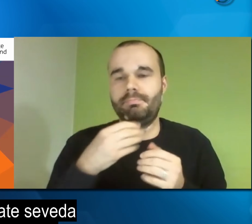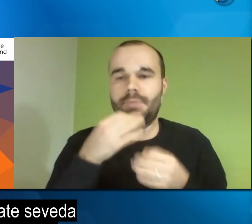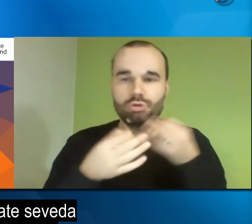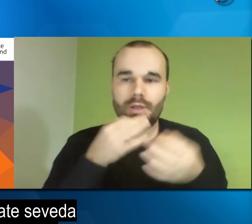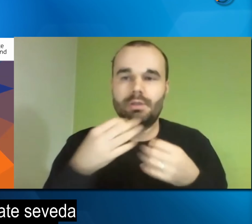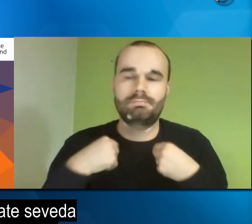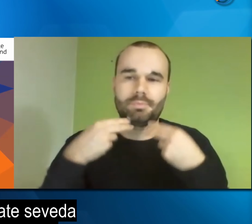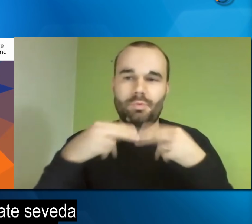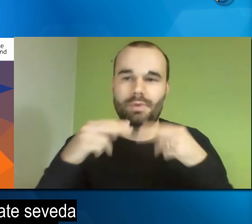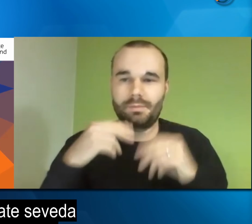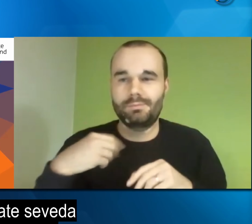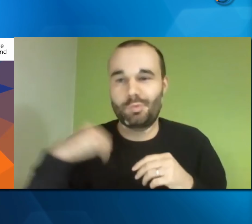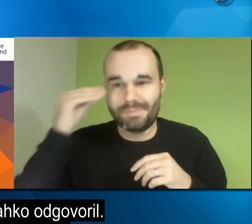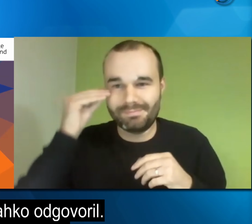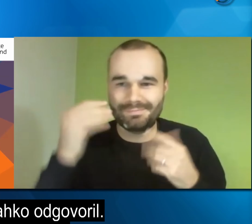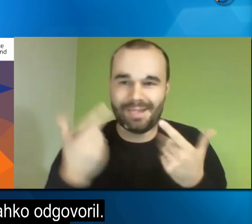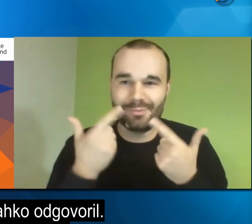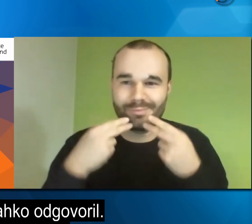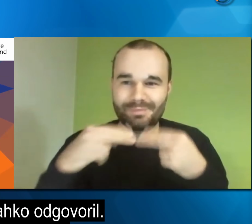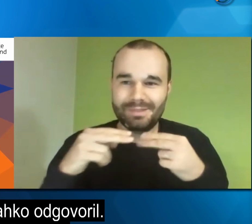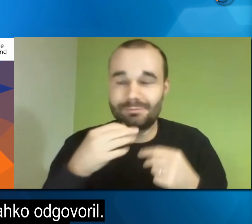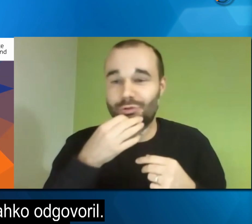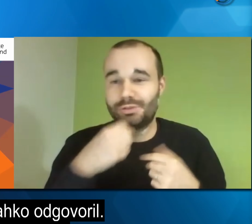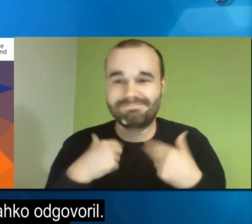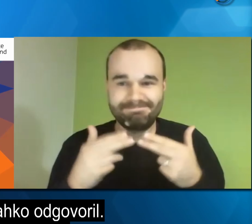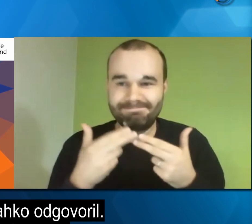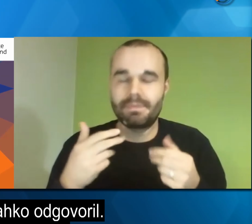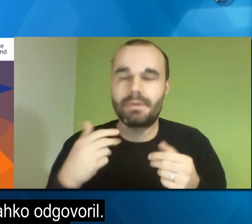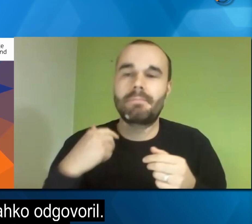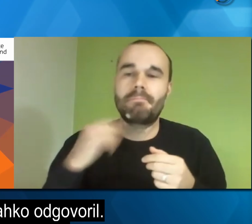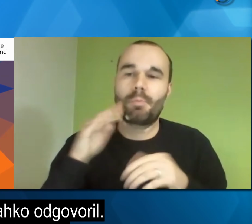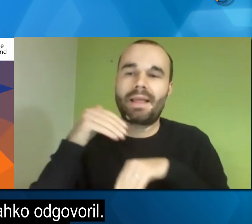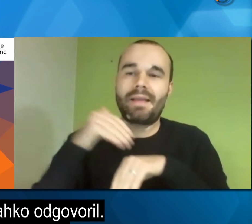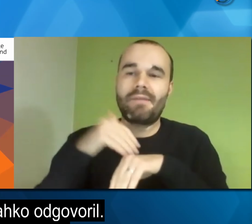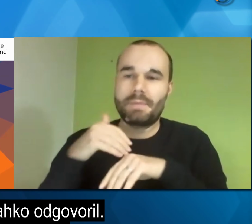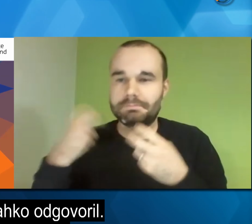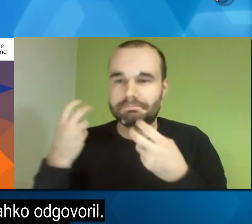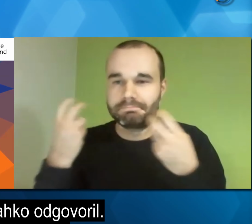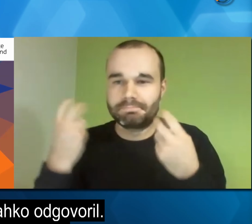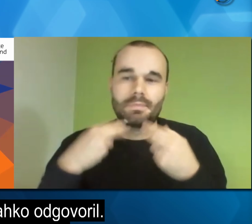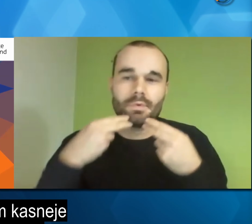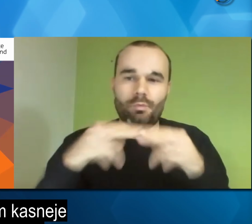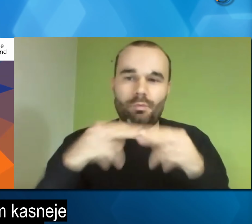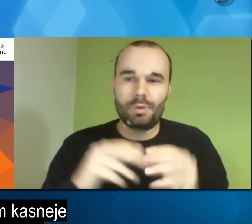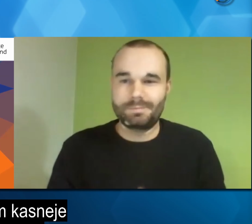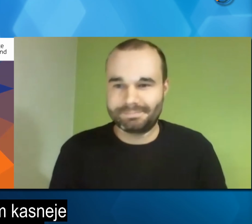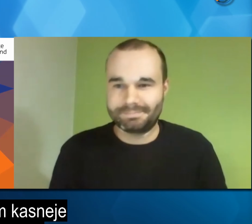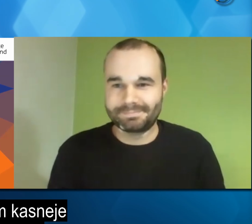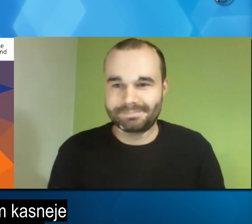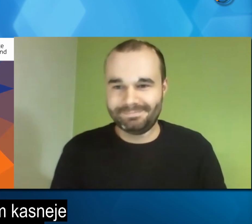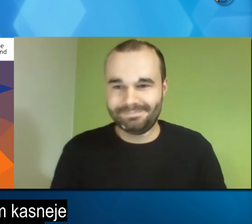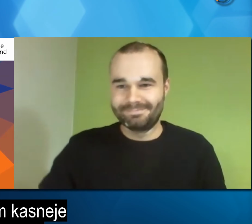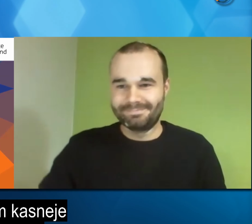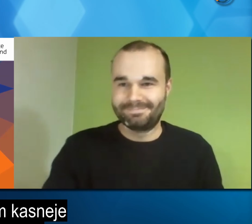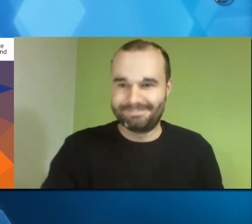seveda možnost vprašanj, jaz pa upam, da bom lahko odgovoril. Če ne vem odgovora, pa vam bom kasneje